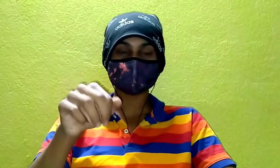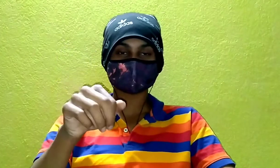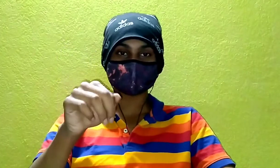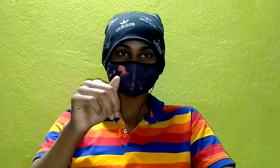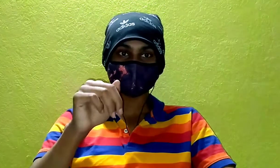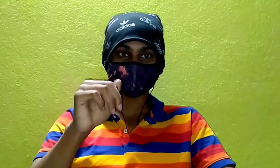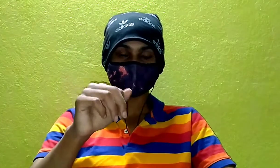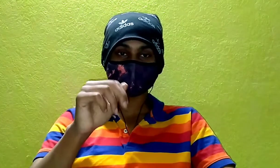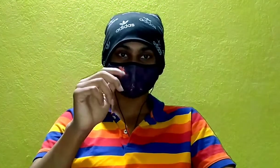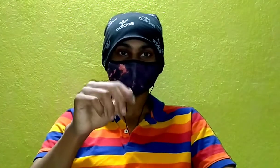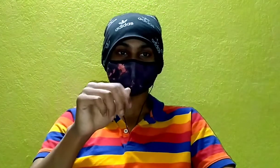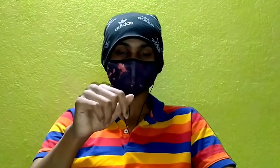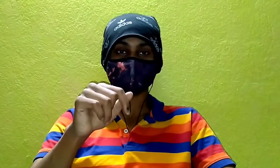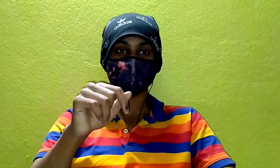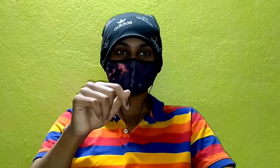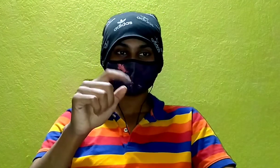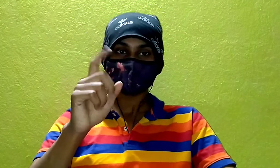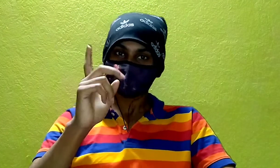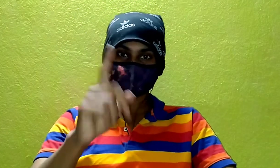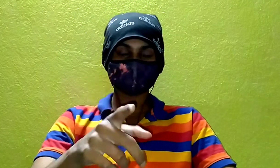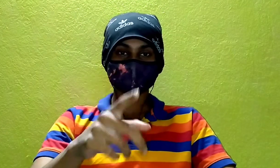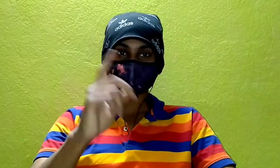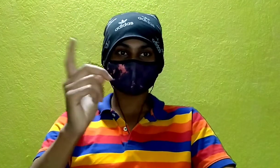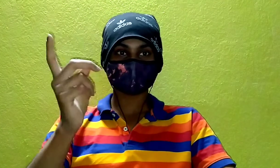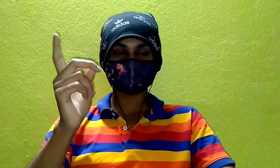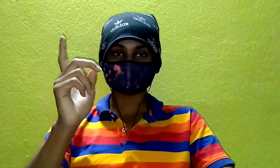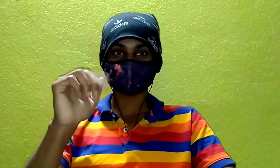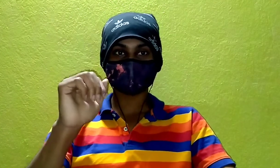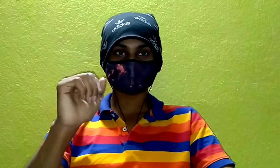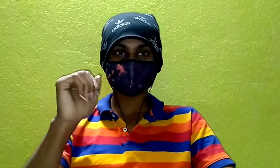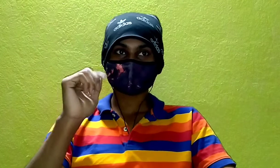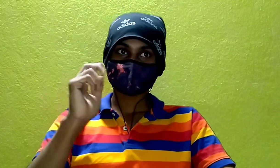कैसा चीज फ्लाइंग फ्री मोड ऑन जाएगा यह सिर्फ और गलत किया पूरा